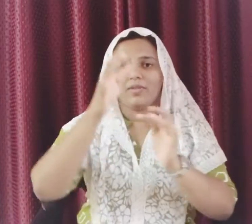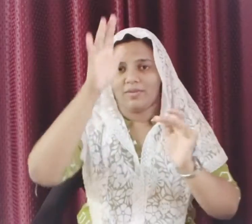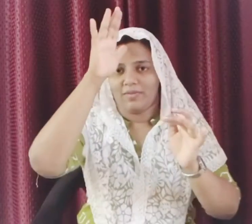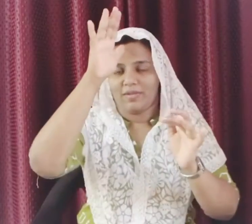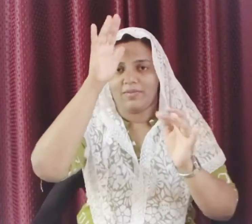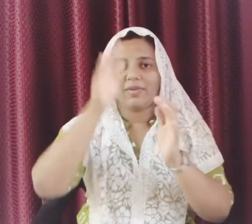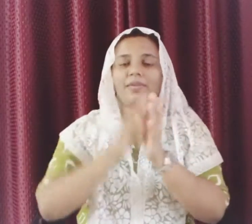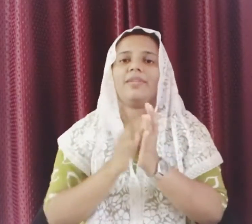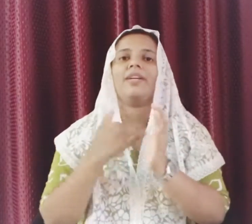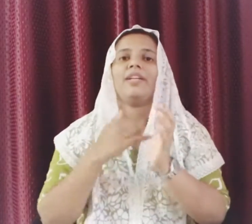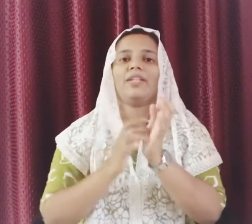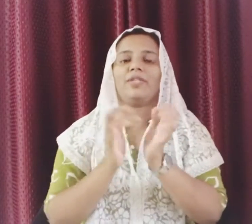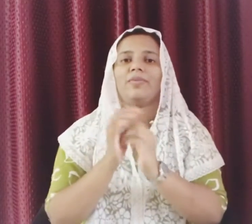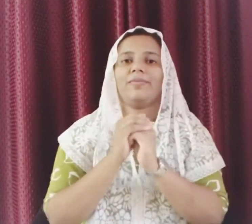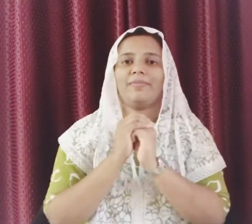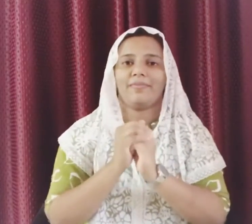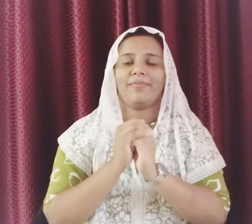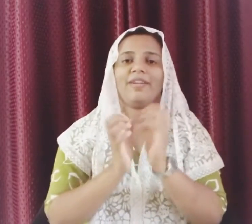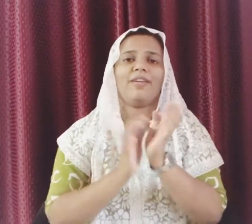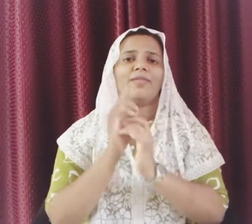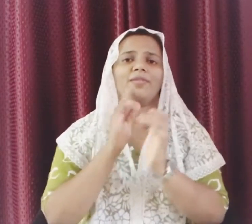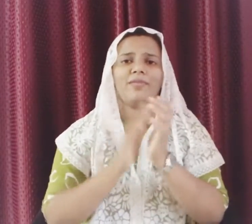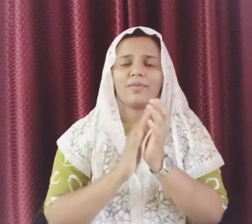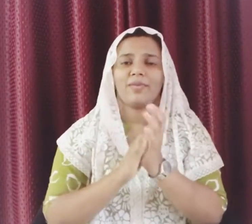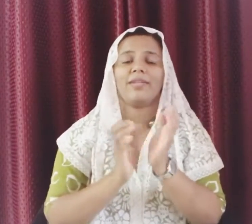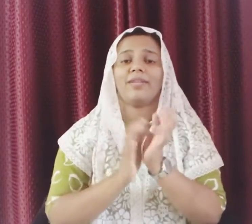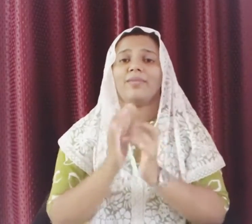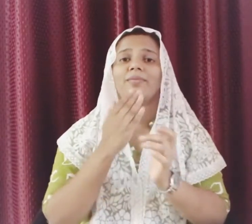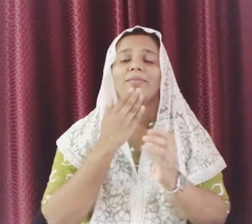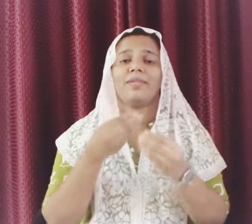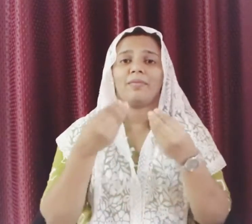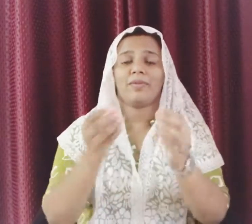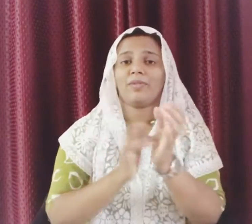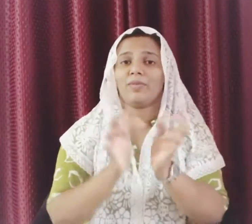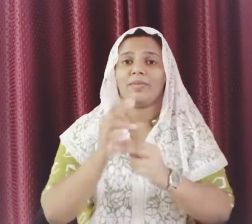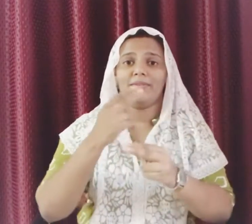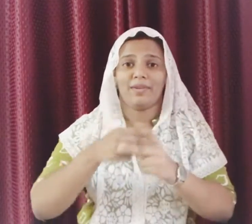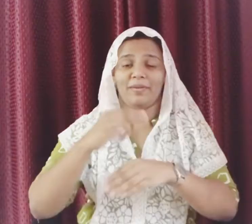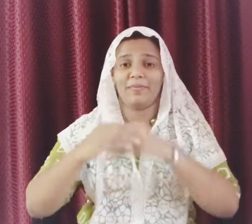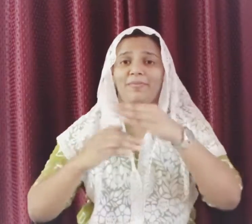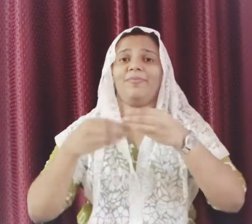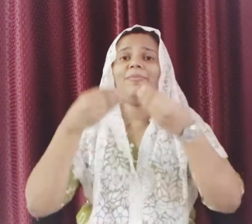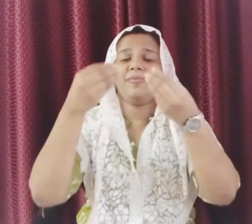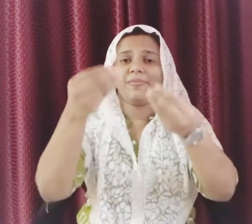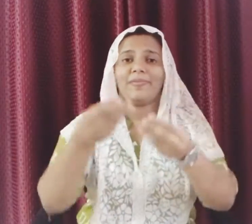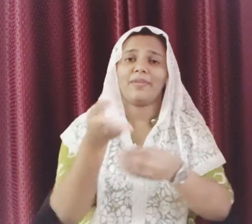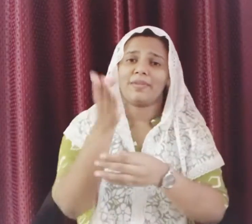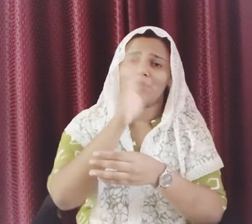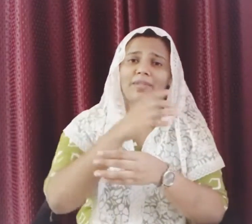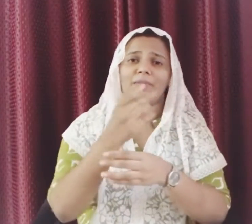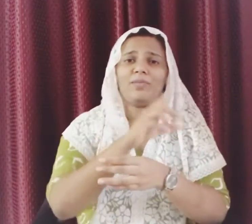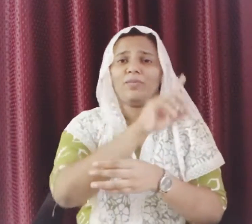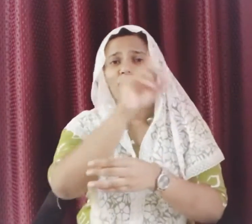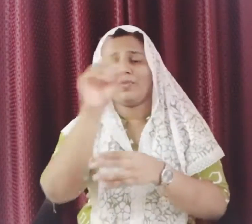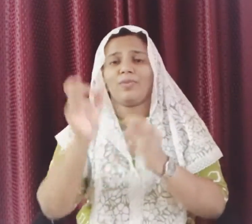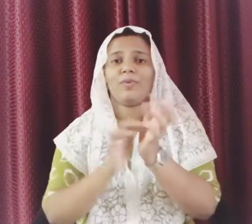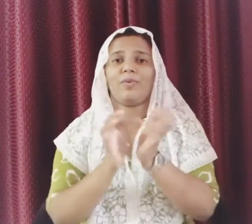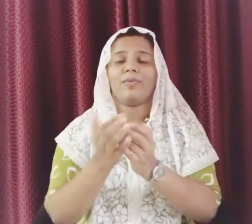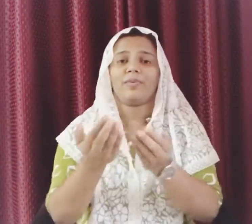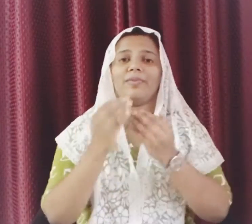സ്തോത്രം. ഞങ്ങളങ്ങേ ആരാധിക്കുന്നു, ഞങ്ങളങ്ങയെ സ്തുതിക്കുന്നു, ഞങ്ങളങ്ങേക്ക് നന്ദി പറയുന്നു, ഞങ്ങളങ്ങൻ്റെ നാമത്തെ ഉയർത്തുന്നു. കഴിഞ്ഞ പകൽക്കാലം മുഴുവൻ നമ്മുടെ കർത്താവ് നമ്മളെ